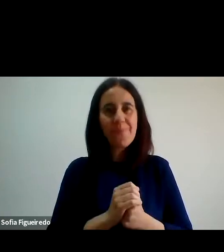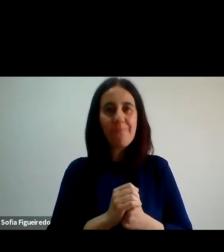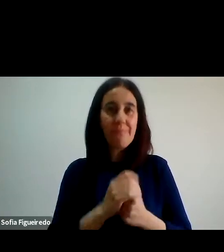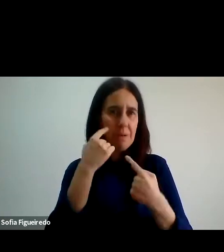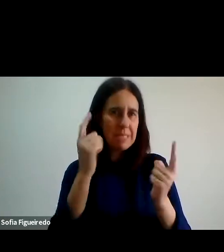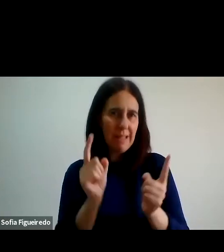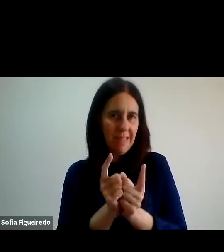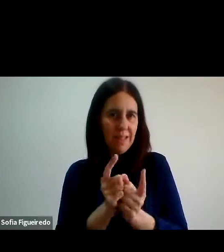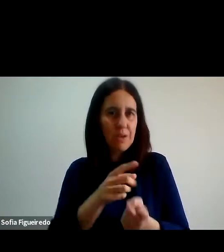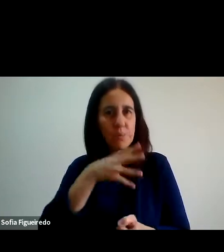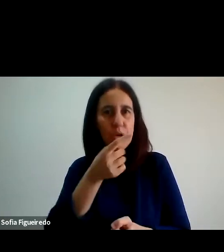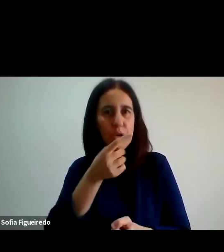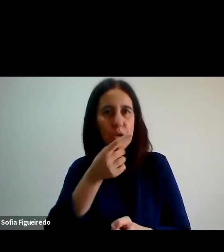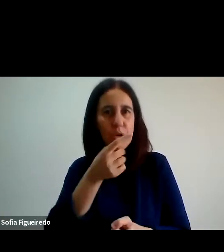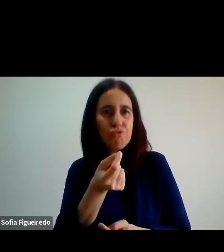brevemente, explicar um bocadinho